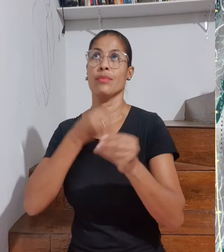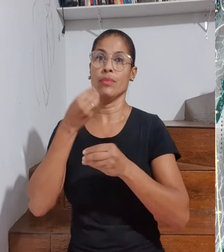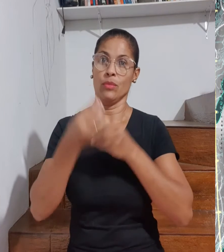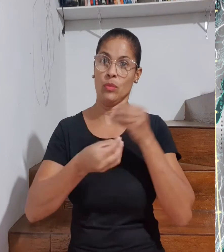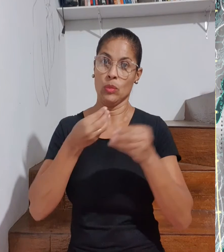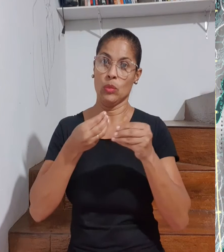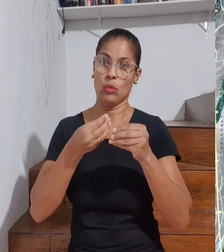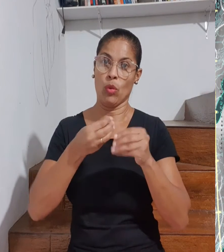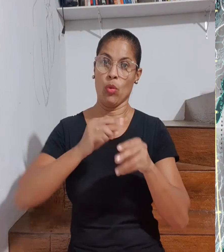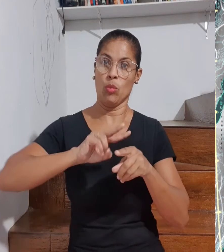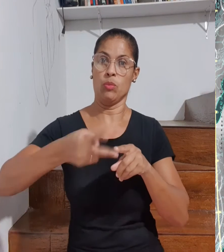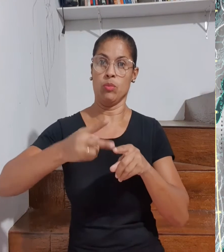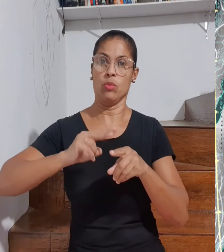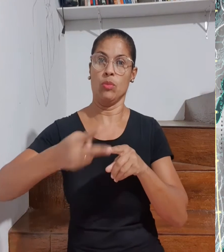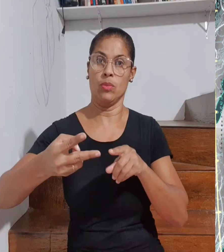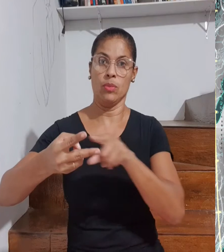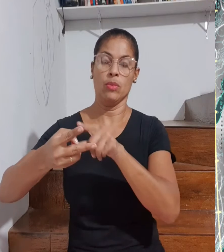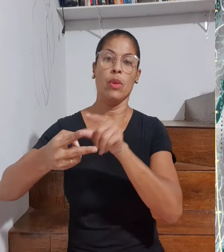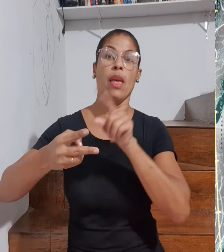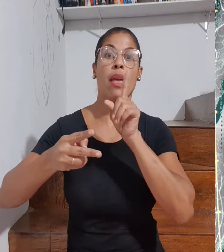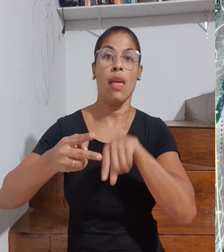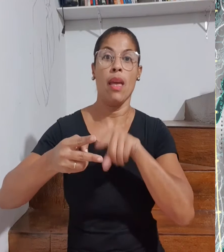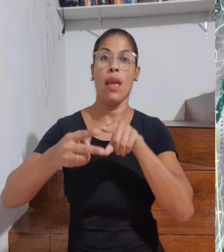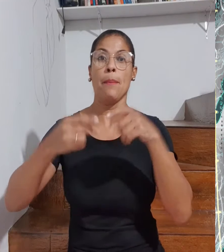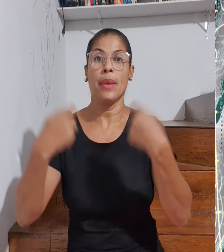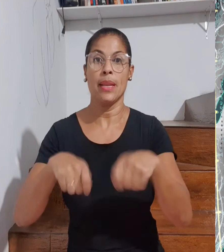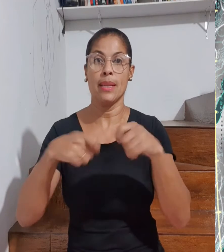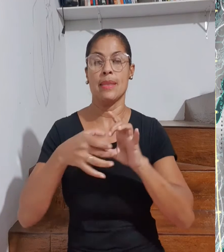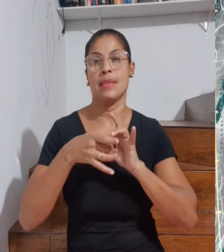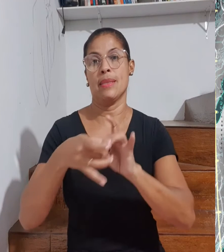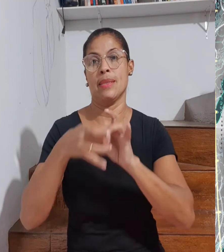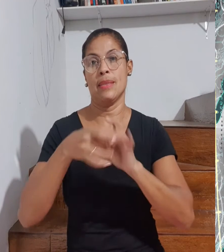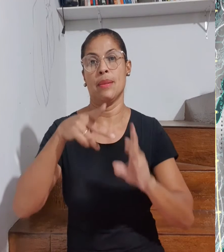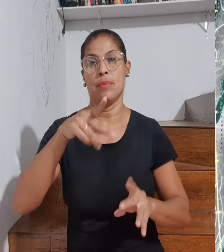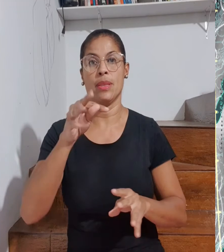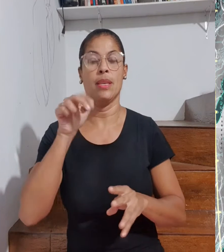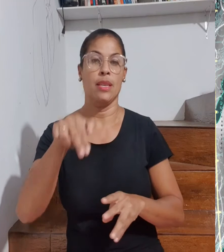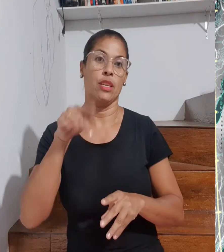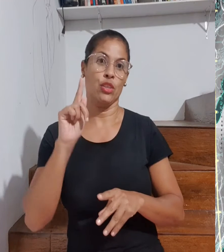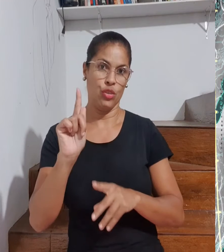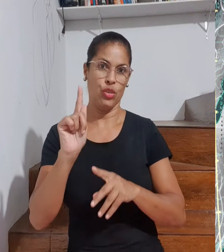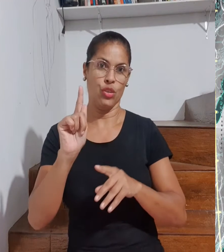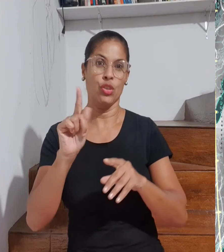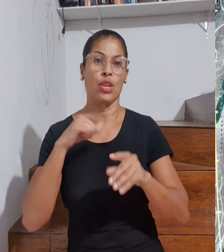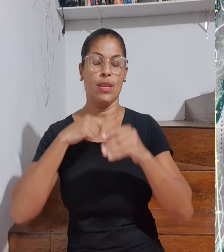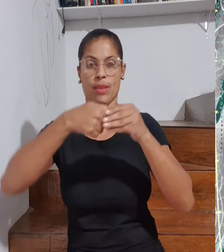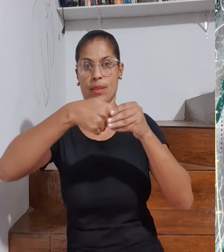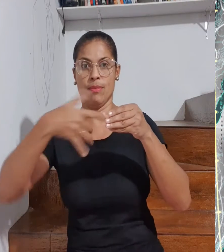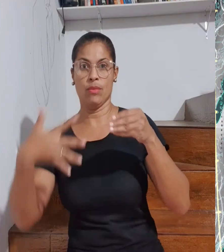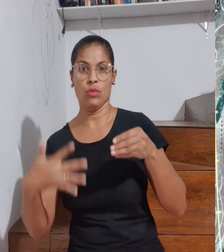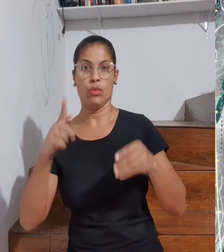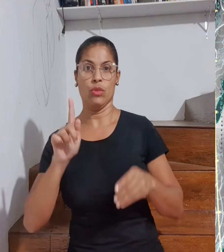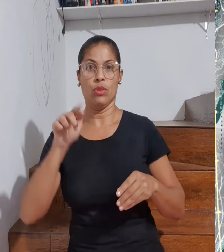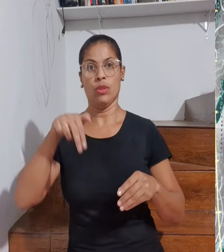seja, a sua transdução de sinal é dependente do sistema da proteína G e são